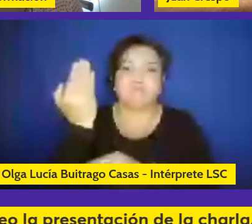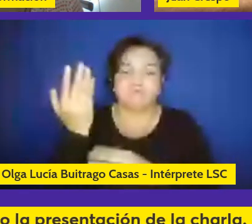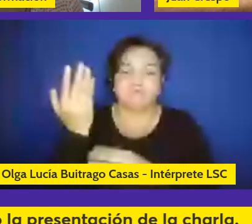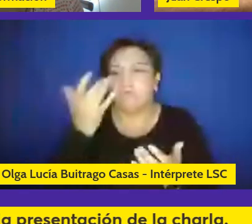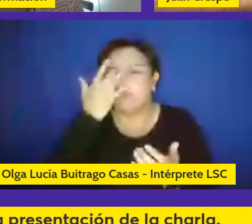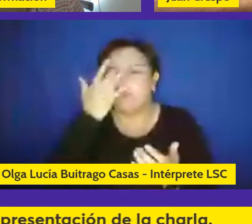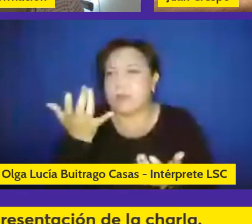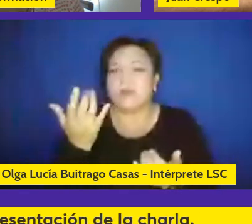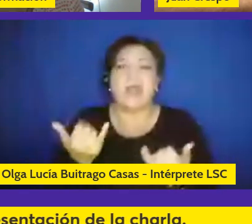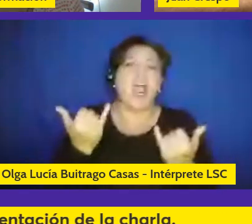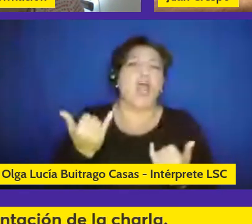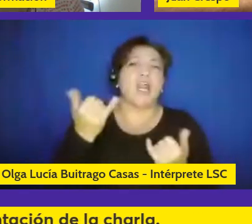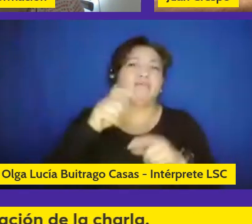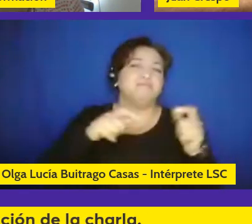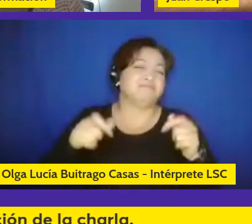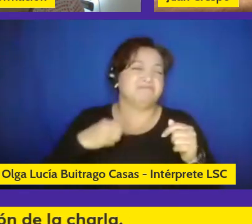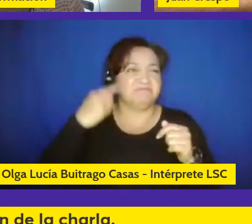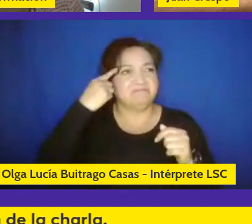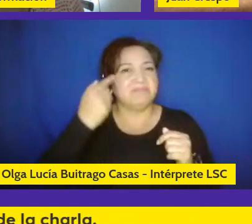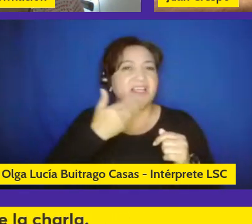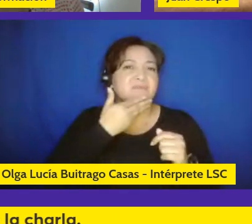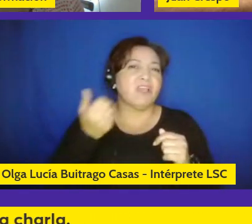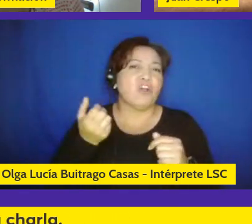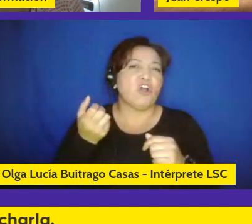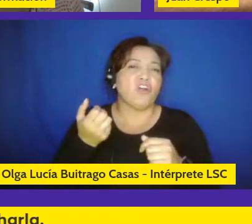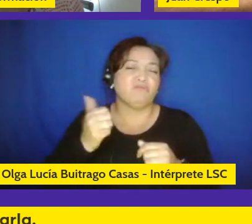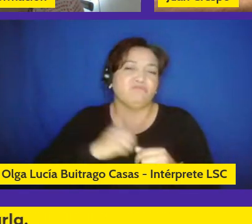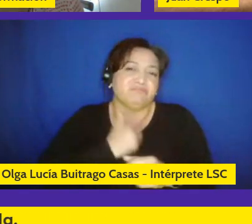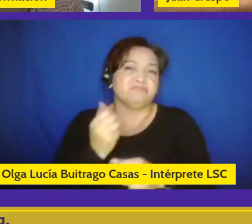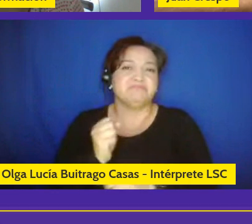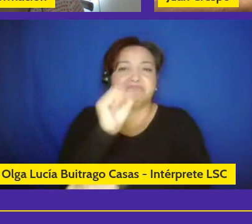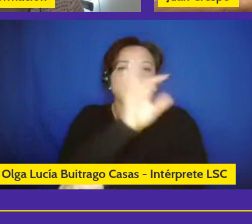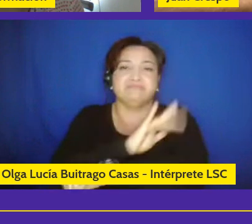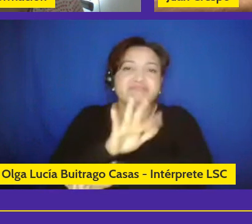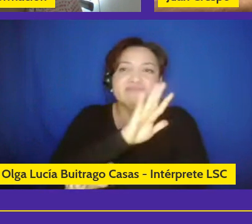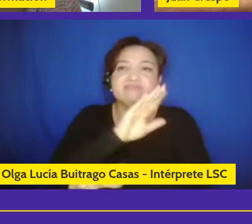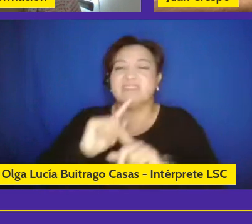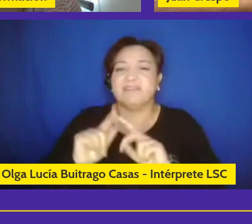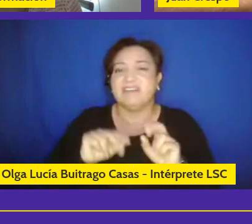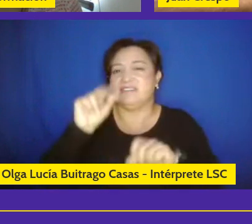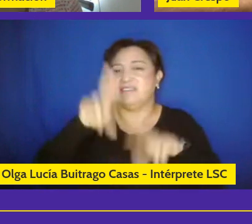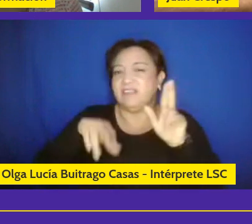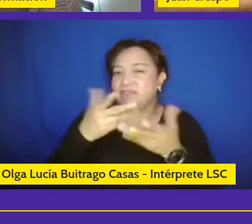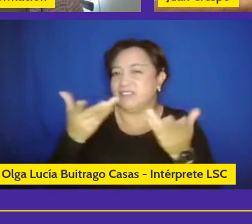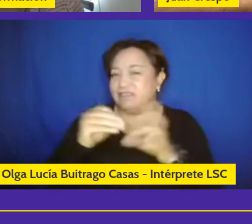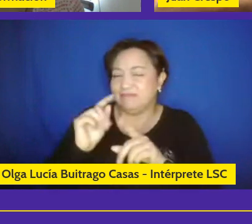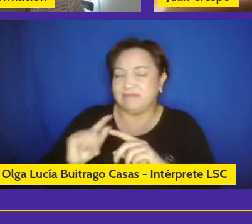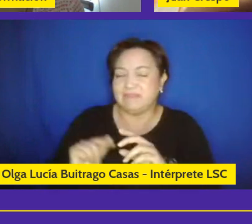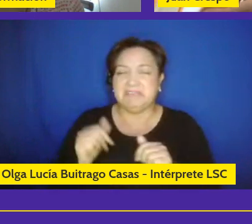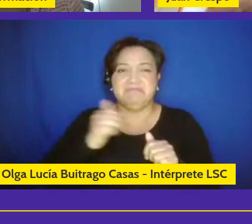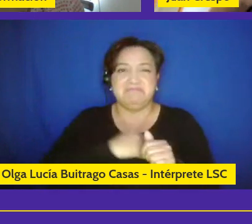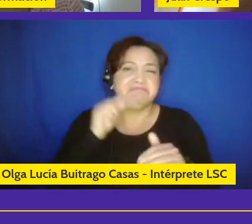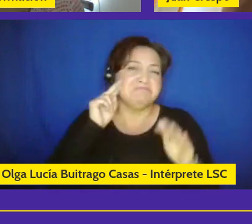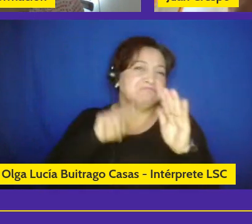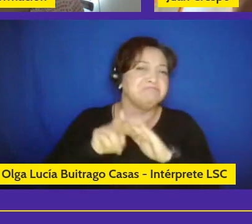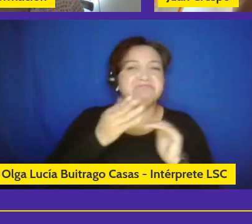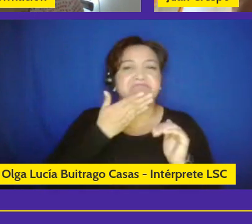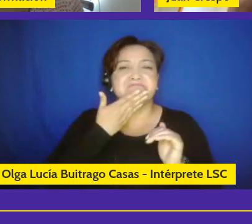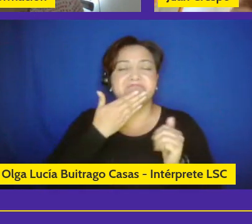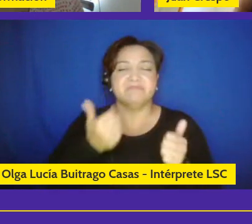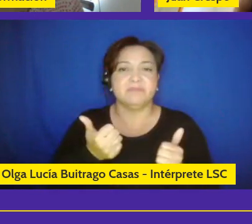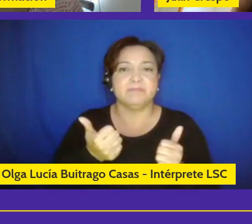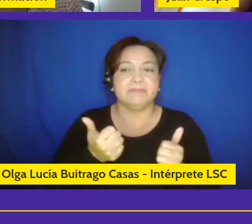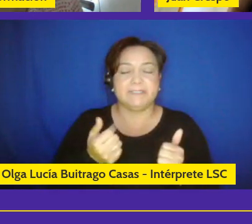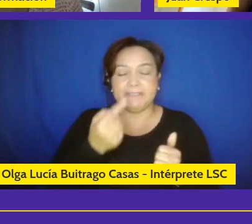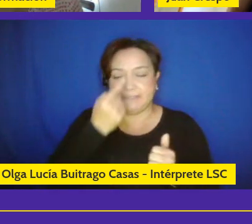plataformas. Entonces, en ese caso, que tal vez la pregunta es, si todas las películas